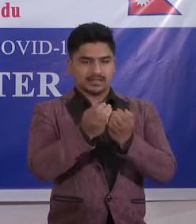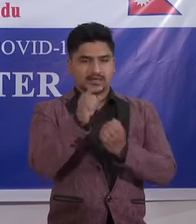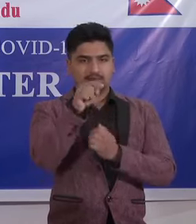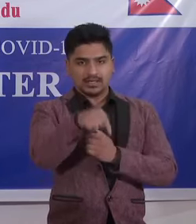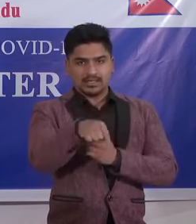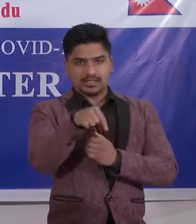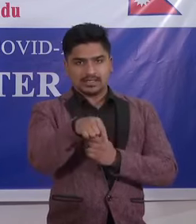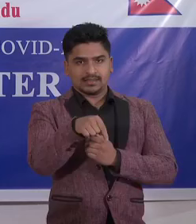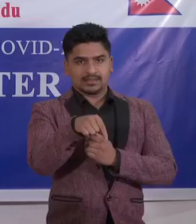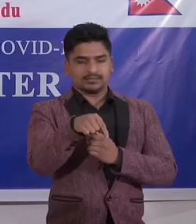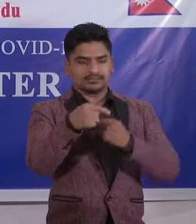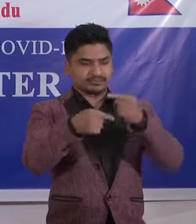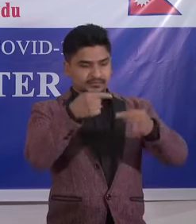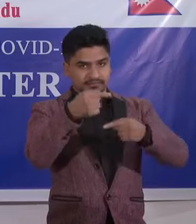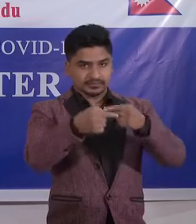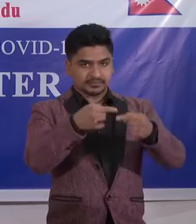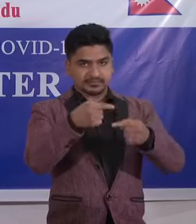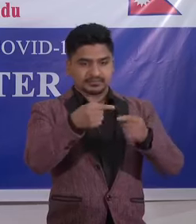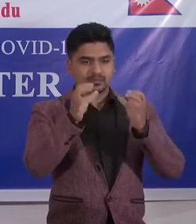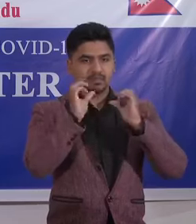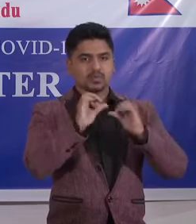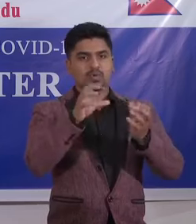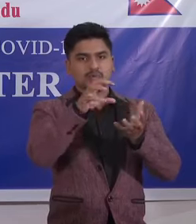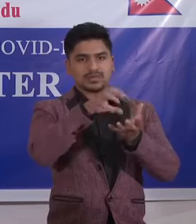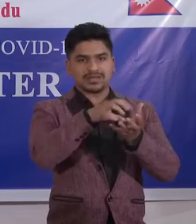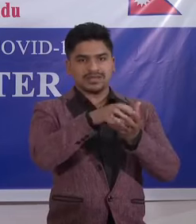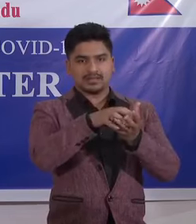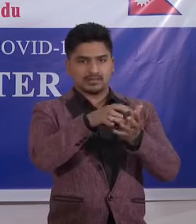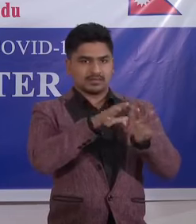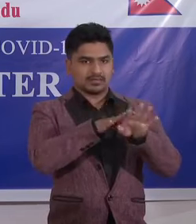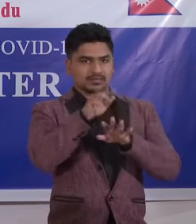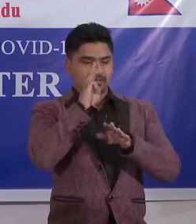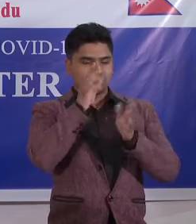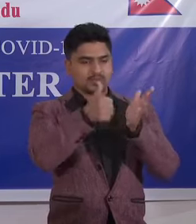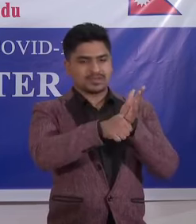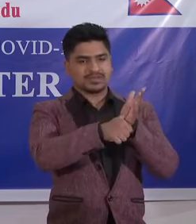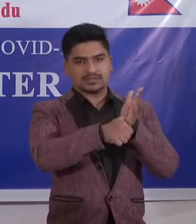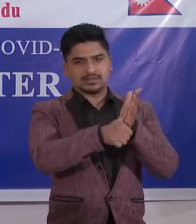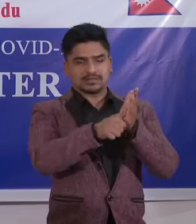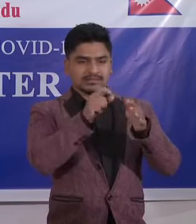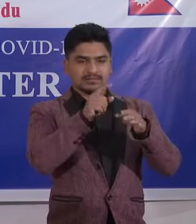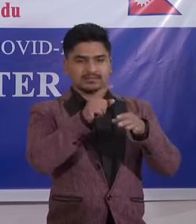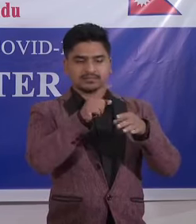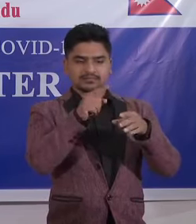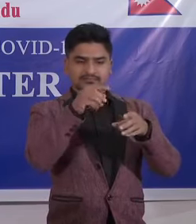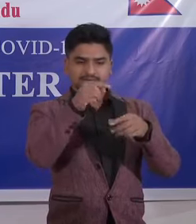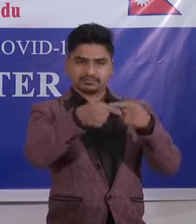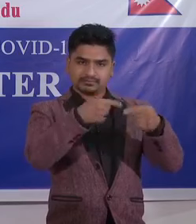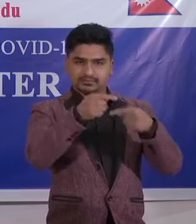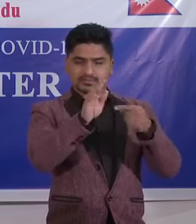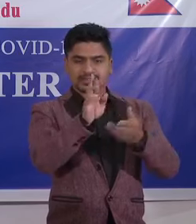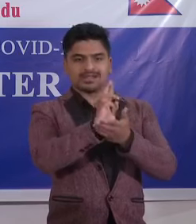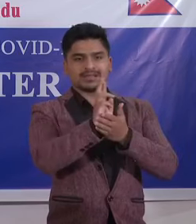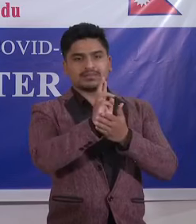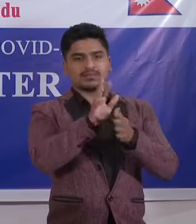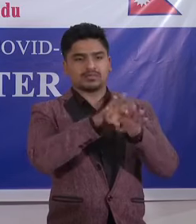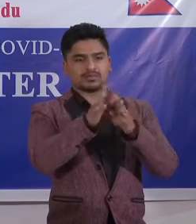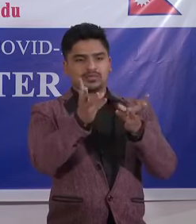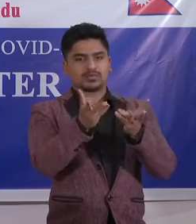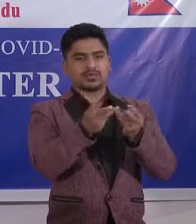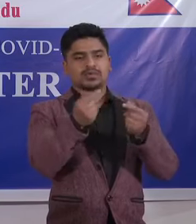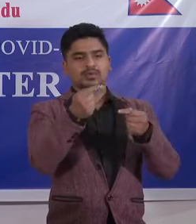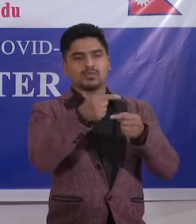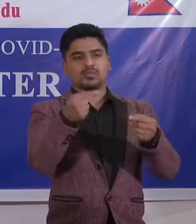अईले रन भायरायका परेक्षाला मा परेक्षेन को क्रम मा रहका रिपोर्ट हरुको संख्या